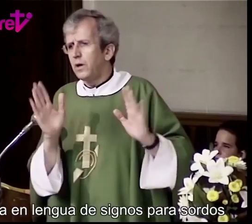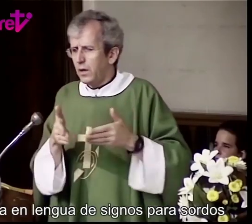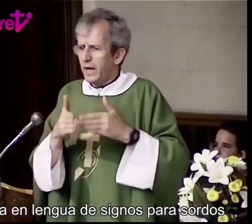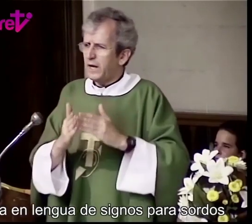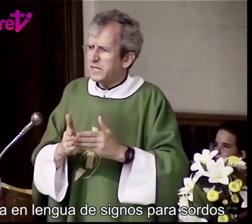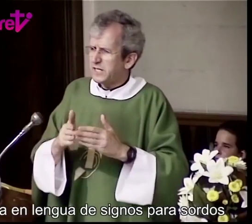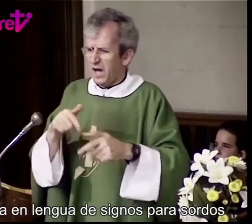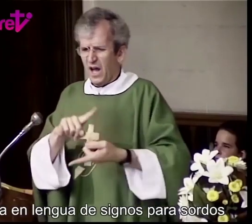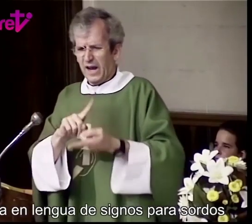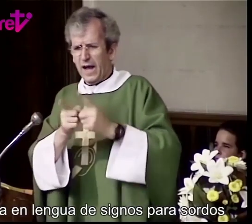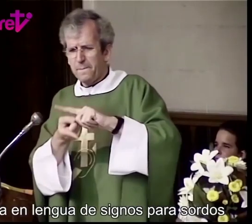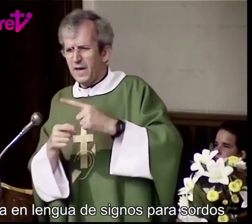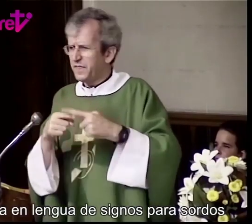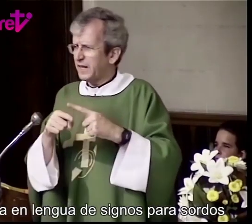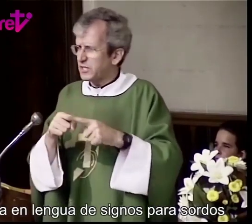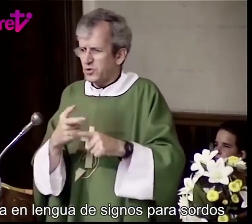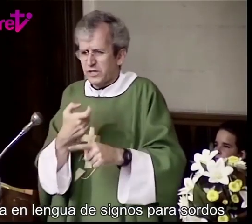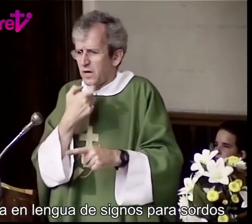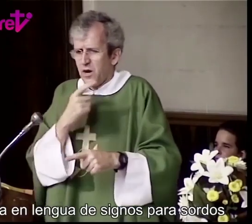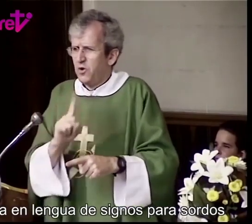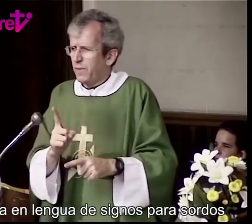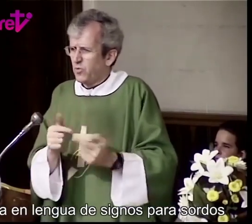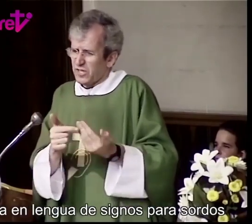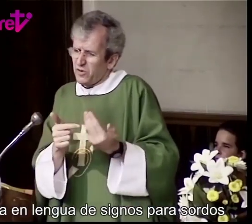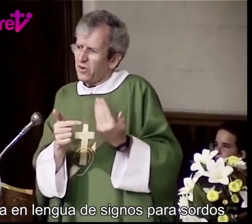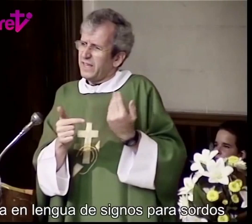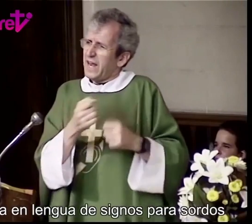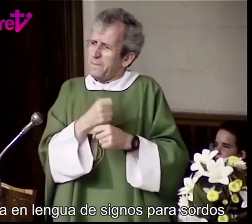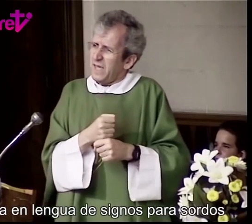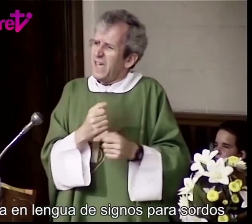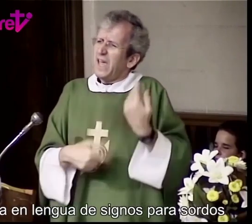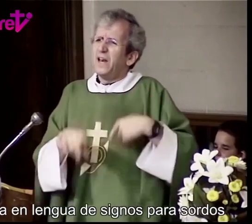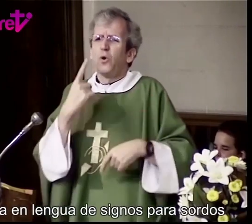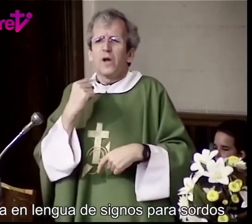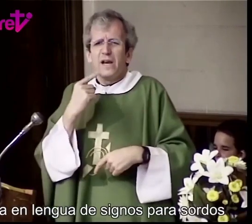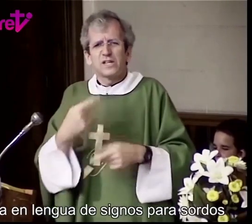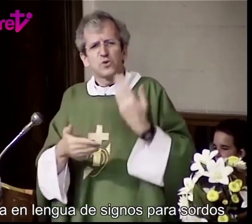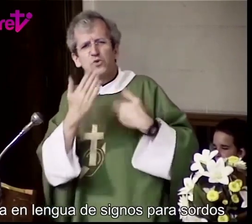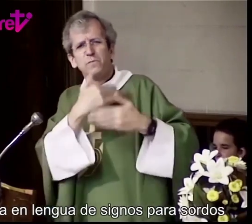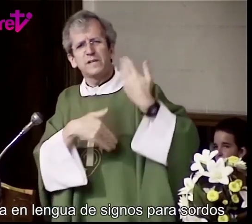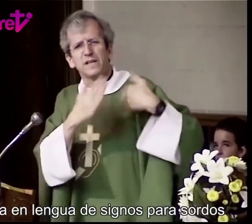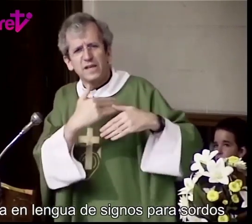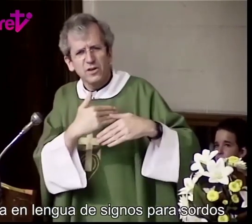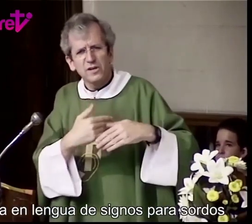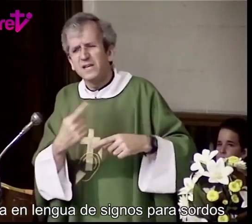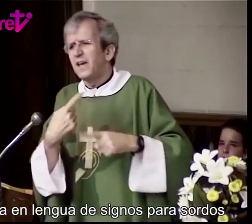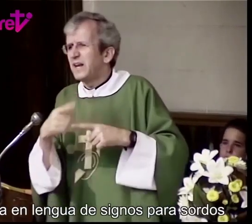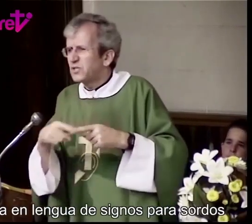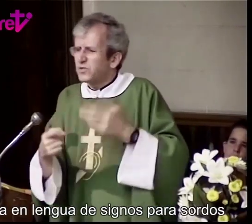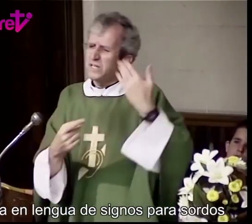la Iglesia cambia en ciertas cosas, no me gusta, yo quiero quedarme en las costumbres anteriores, en las cosas que